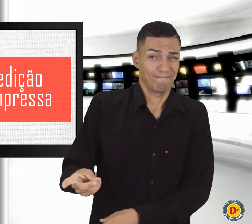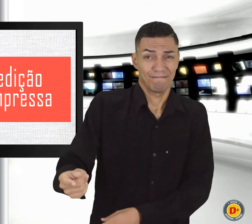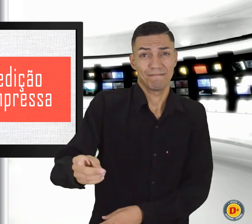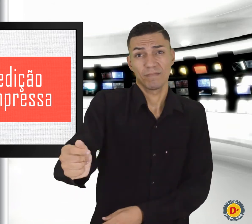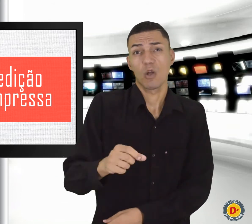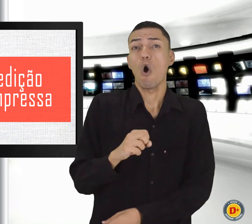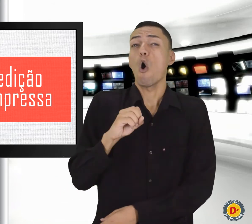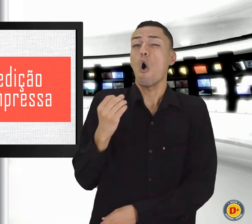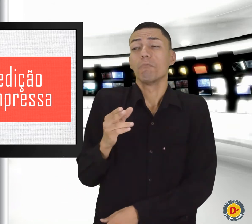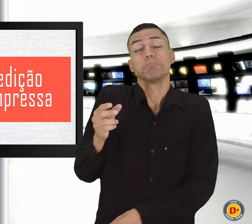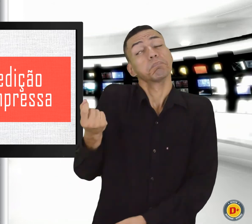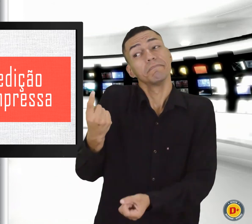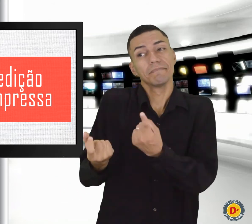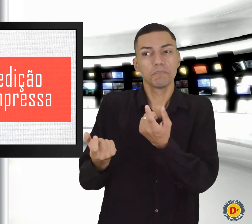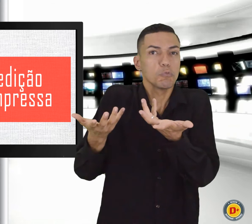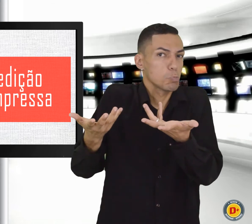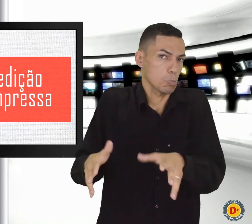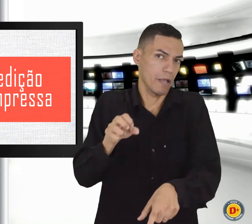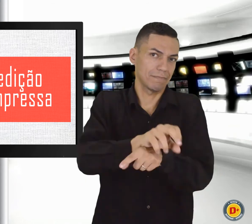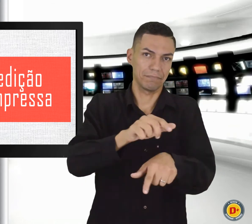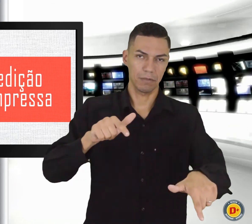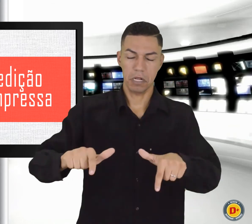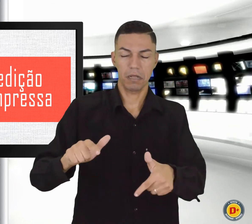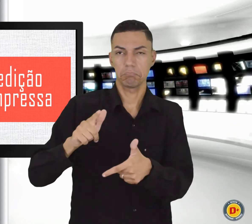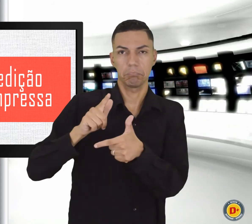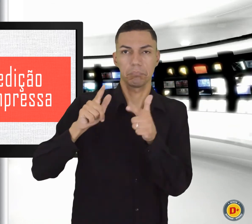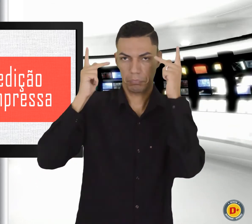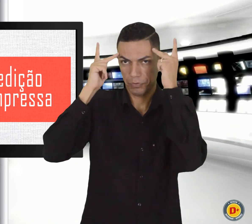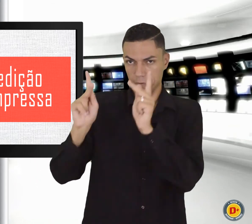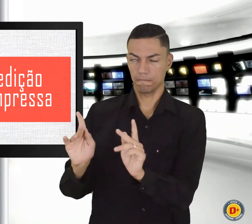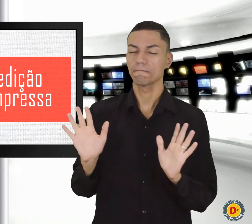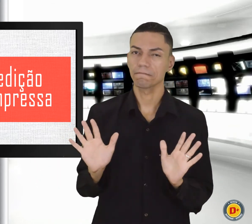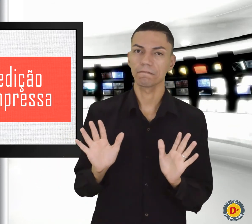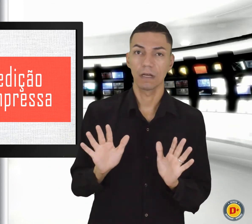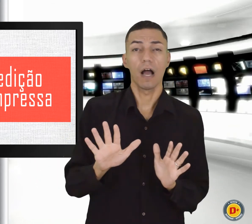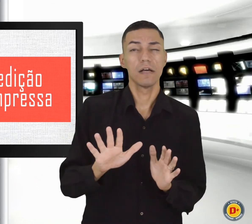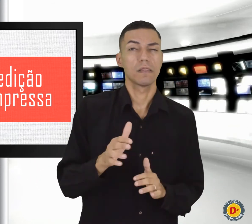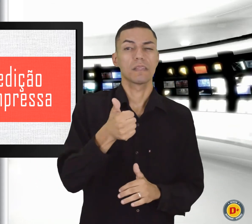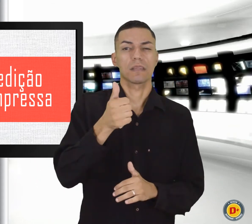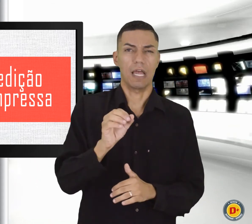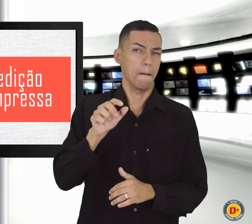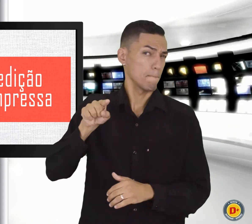razões. E 10 milhões em condições de trabalhar, por terem escolaridade